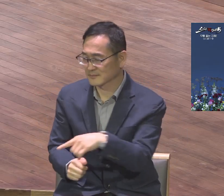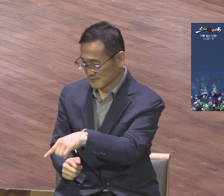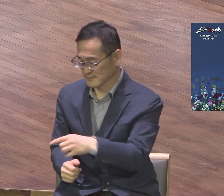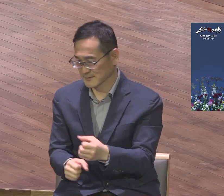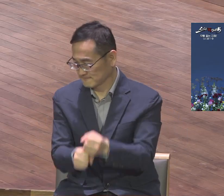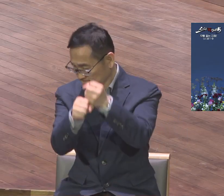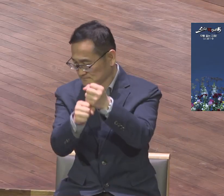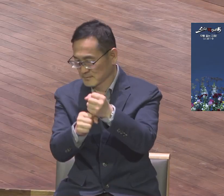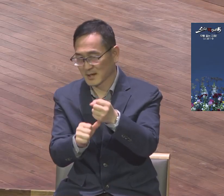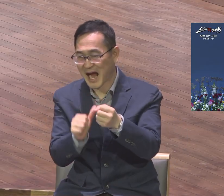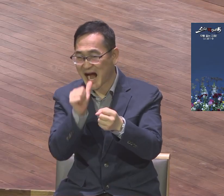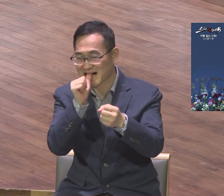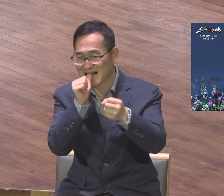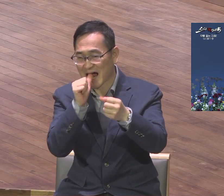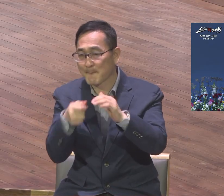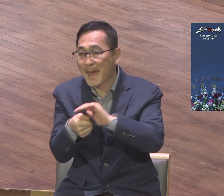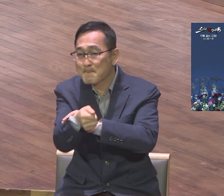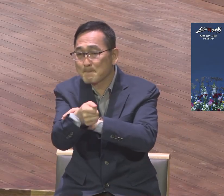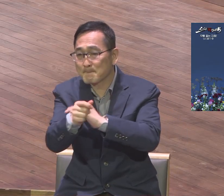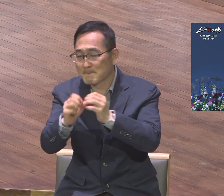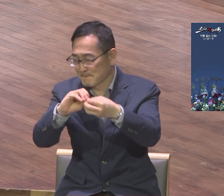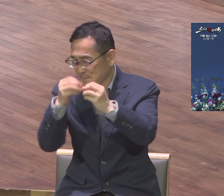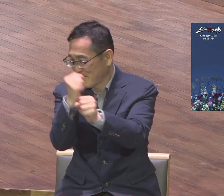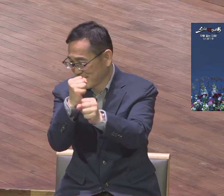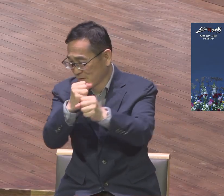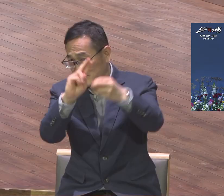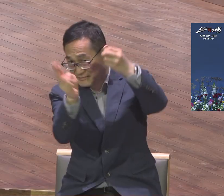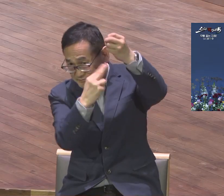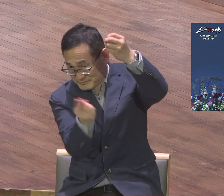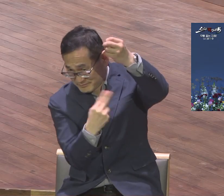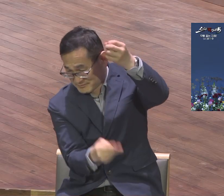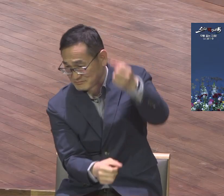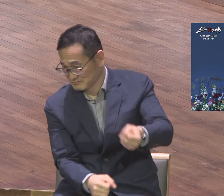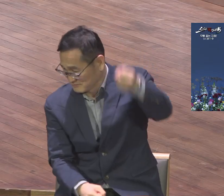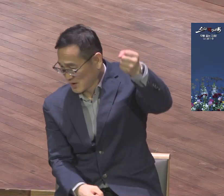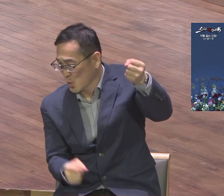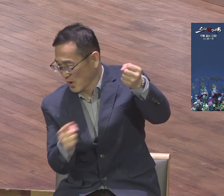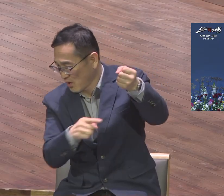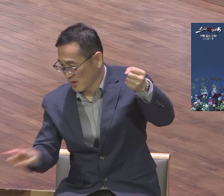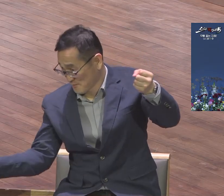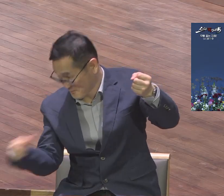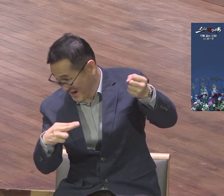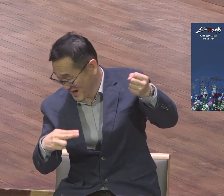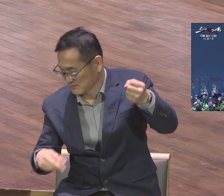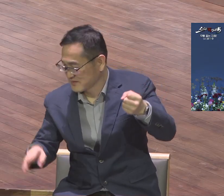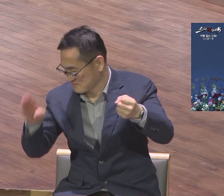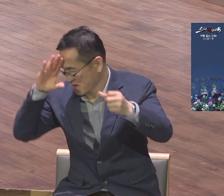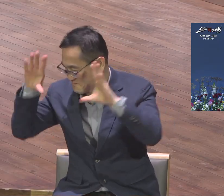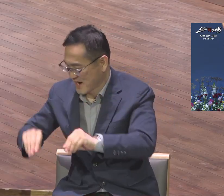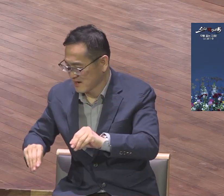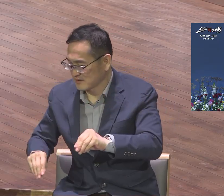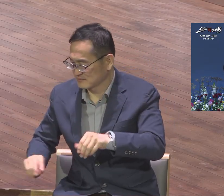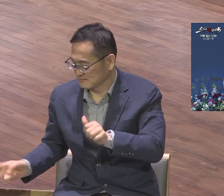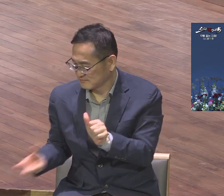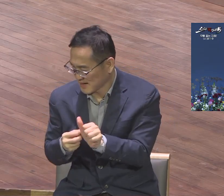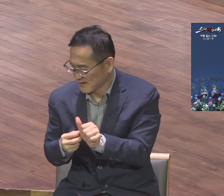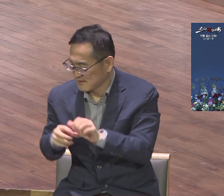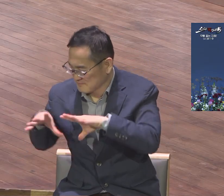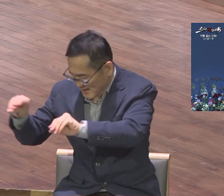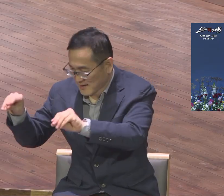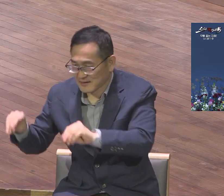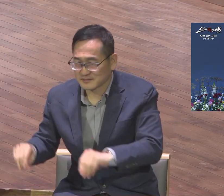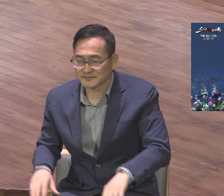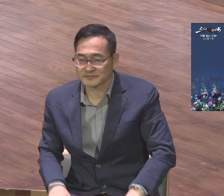달아올려. 그러면 그 쳐다보는 사람 낫게 해줄게. 그래서 모세가 노뱀을 만들어가지고 높이